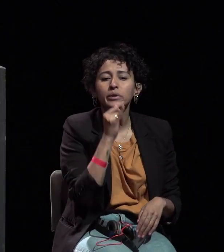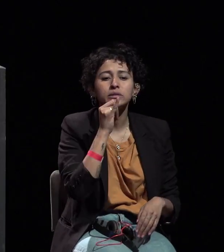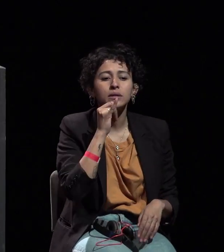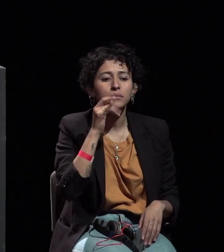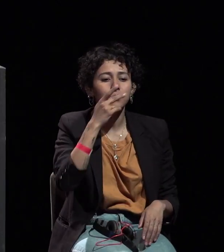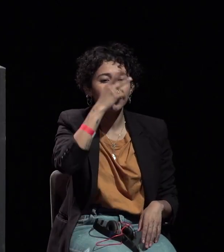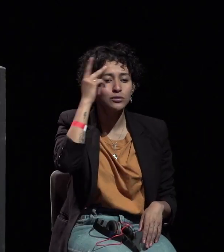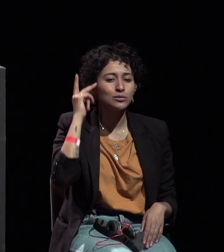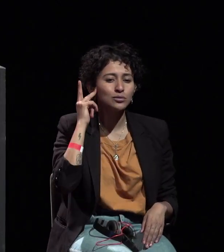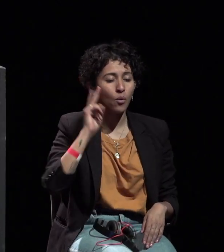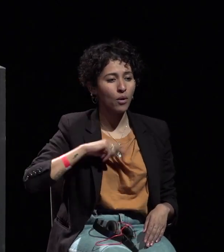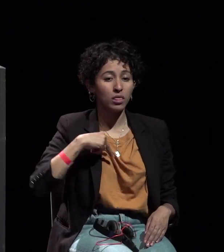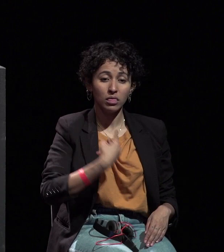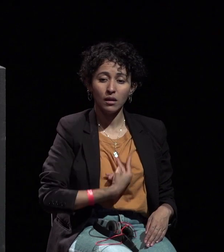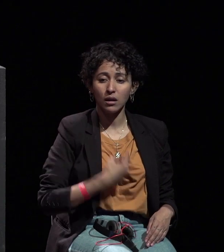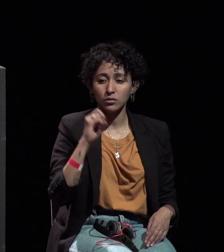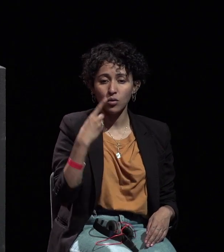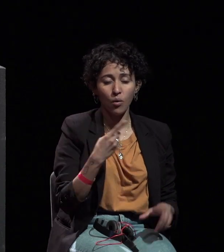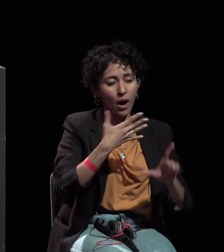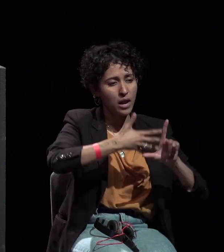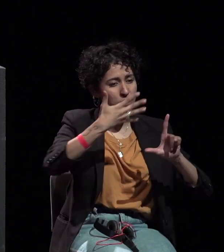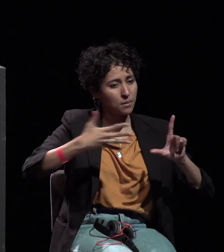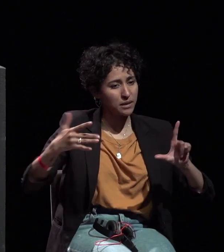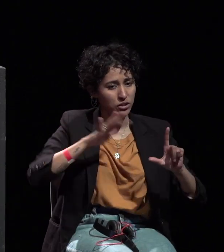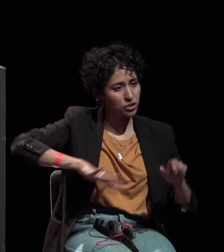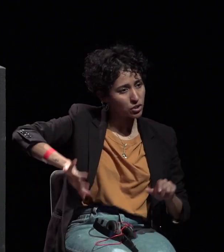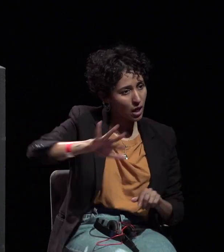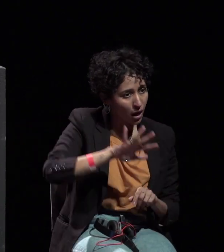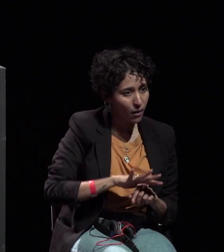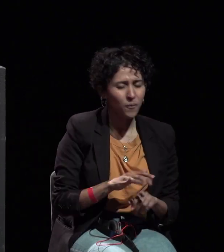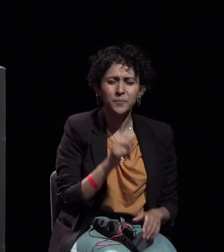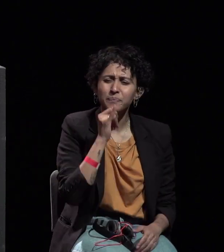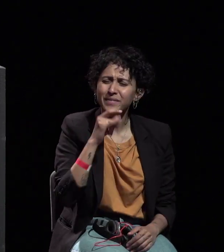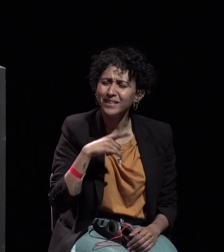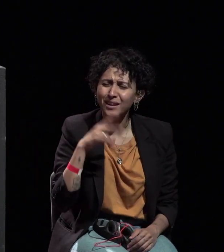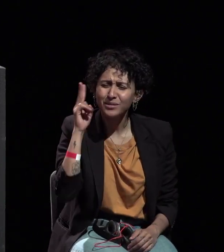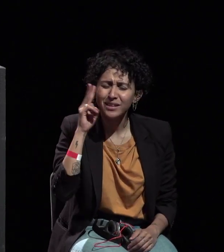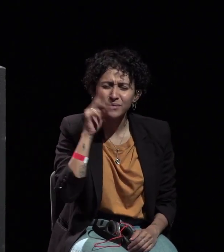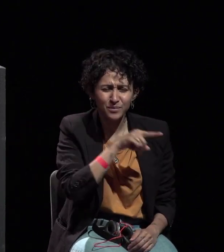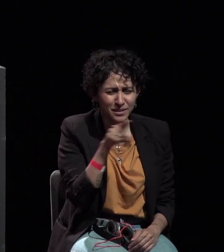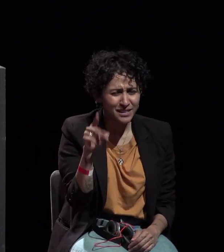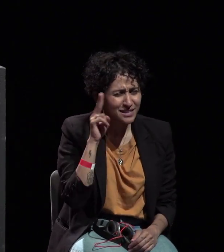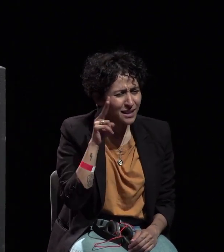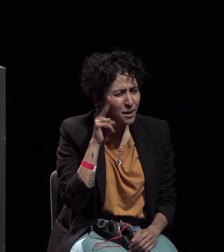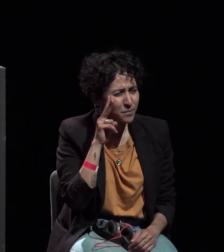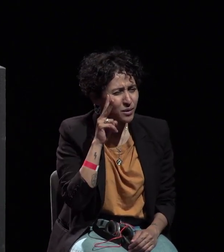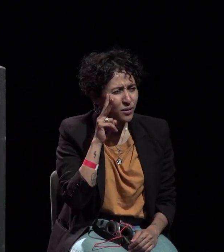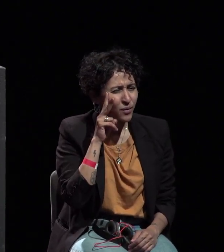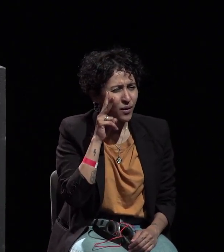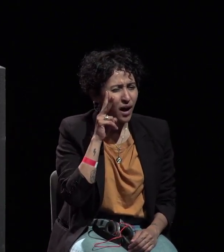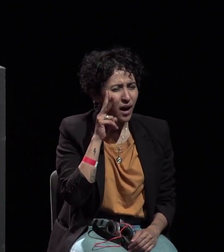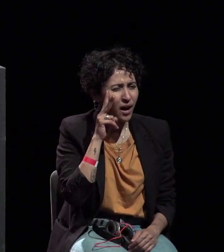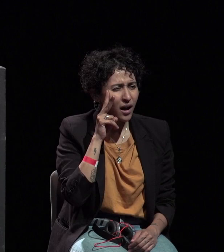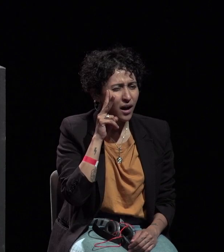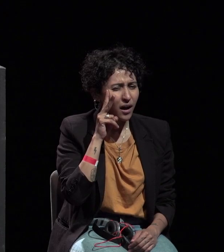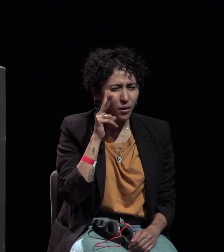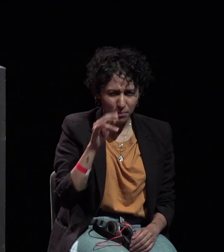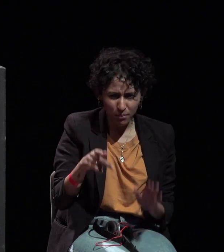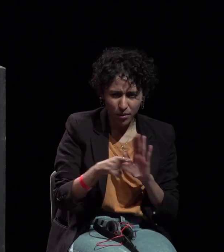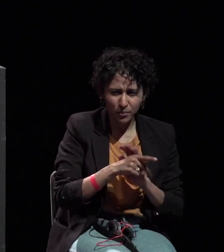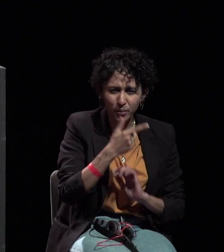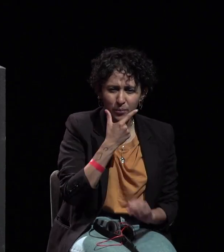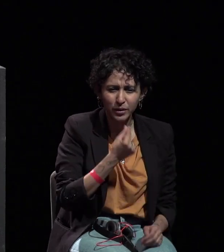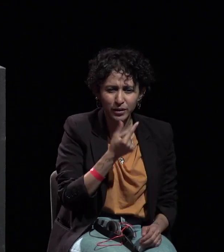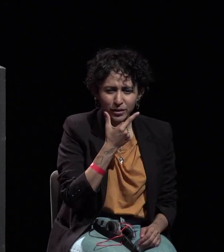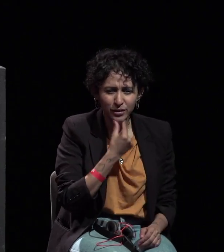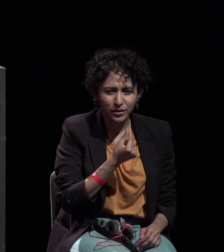da polêmica em relação ao mendigo gato de Curitiba. Eu não estou lembrada até hoje, eu não sei se realmente se trata de